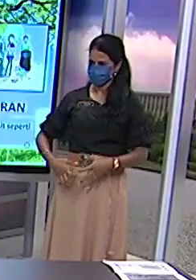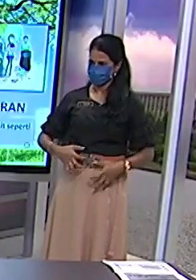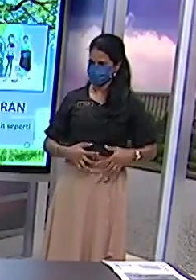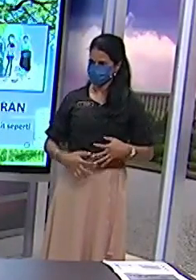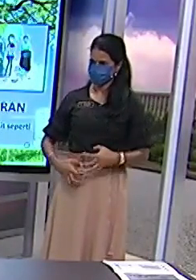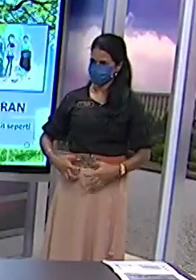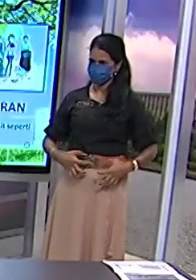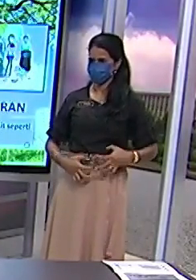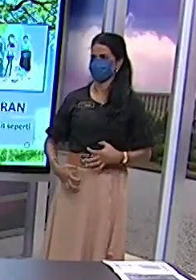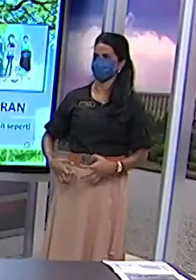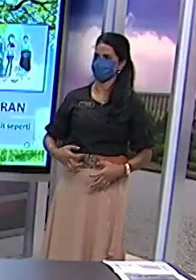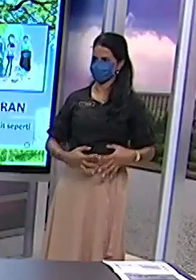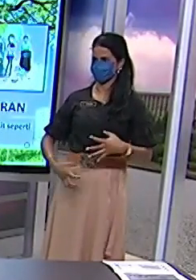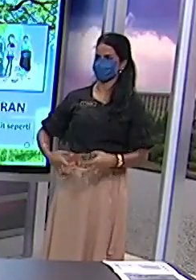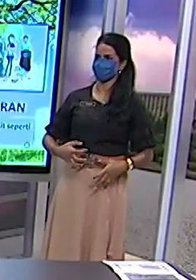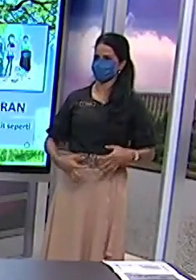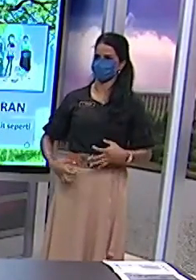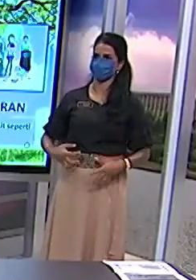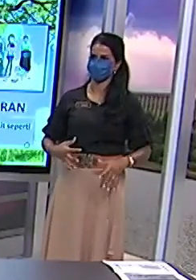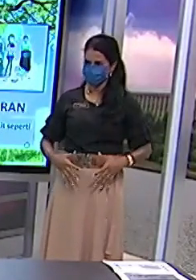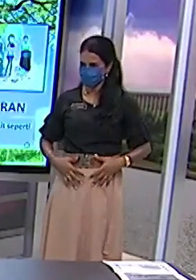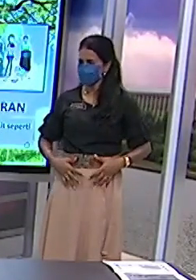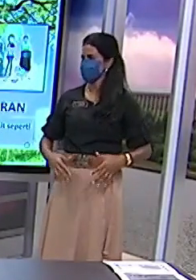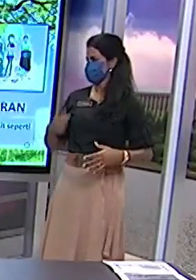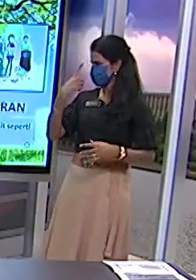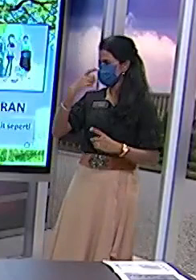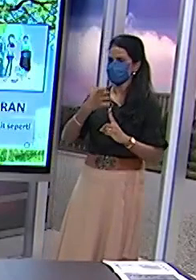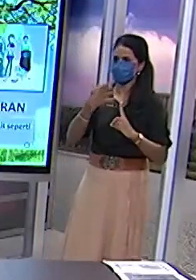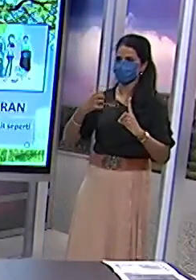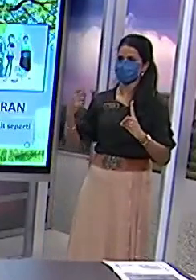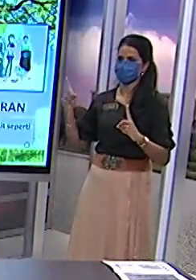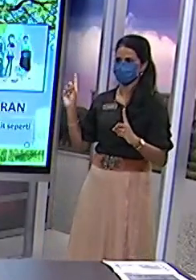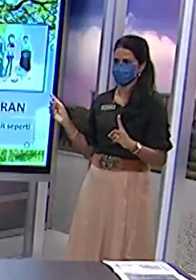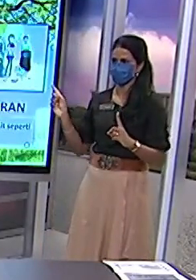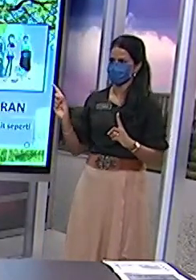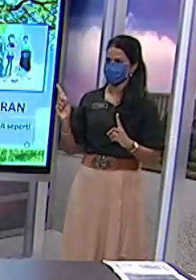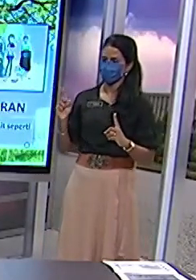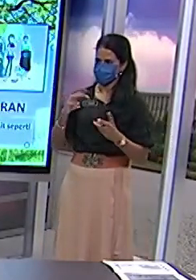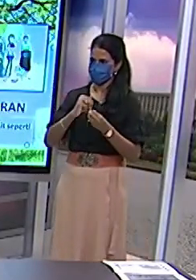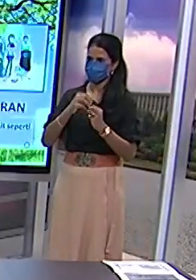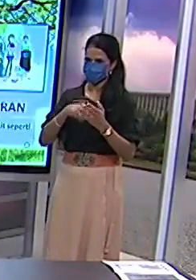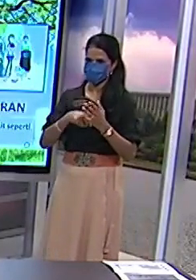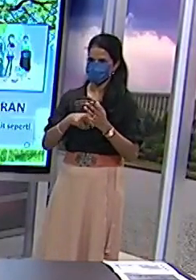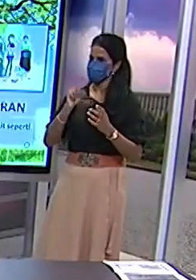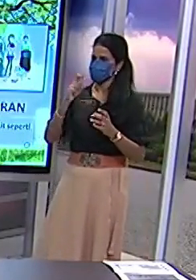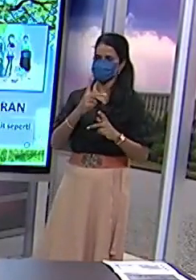cirit-birit. Cirit-birit. Ha, salah kan? Ha. Okey. Okay. Untuk elakkan yang ini. Masalah baik. Ini. Mesti